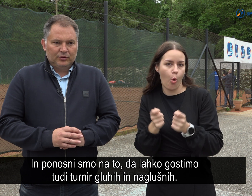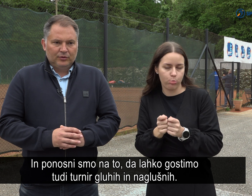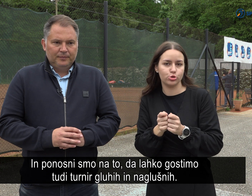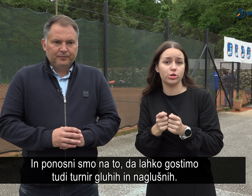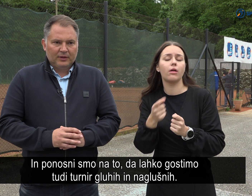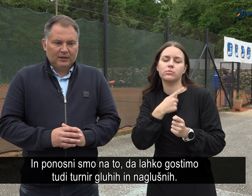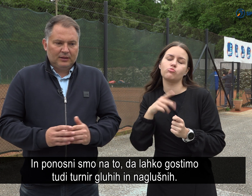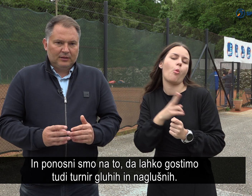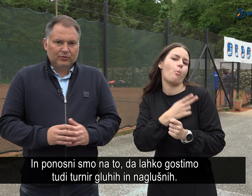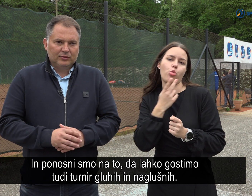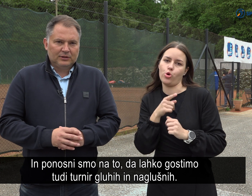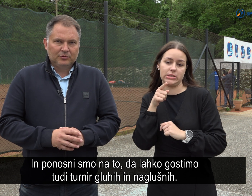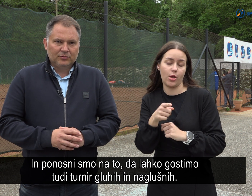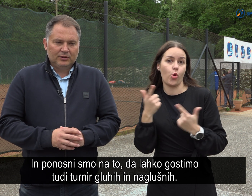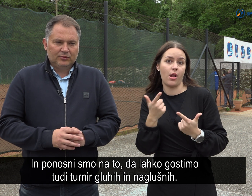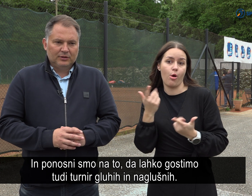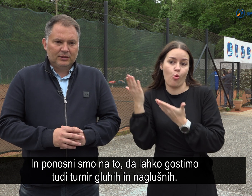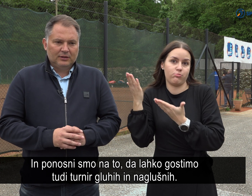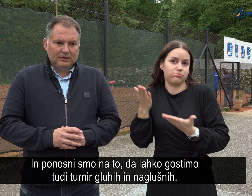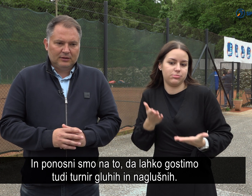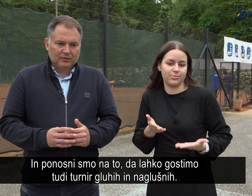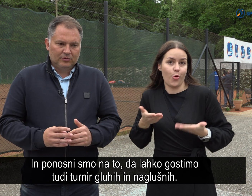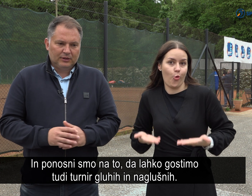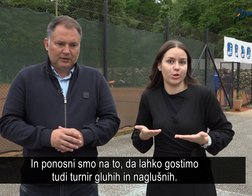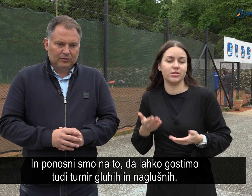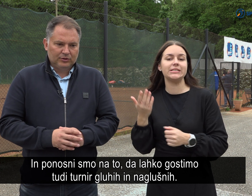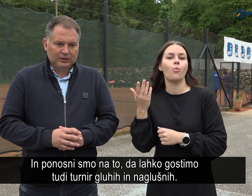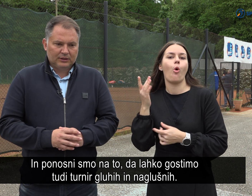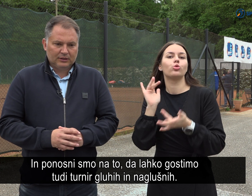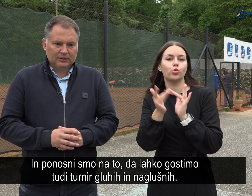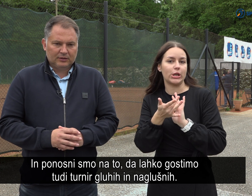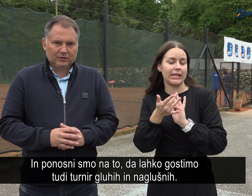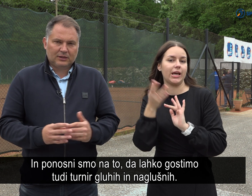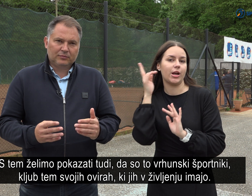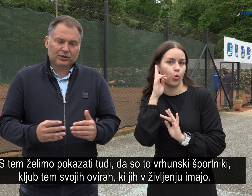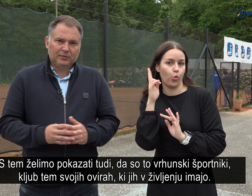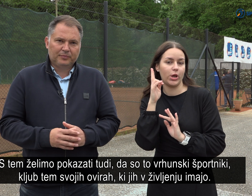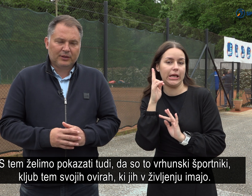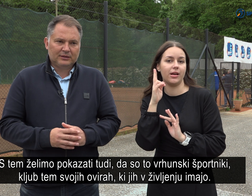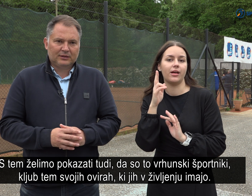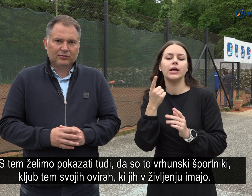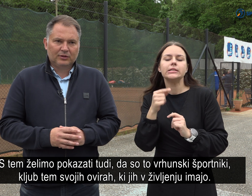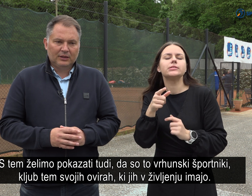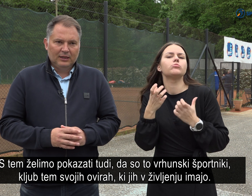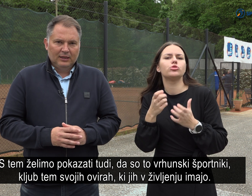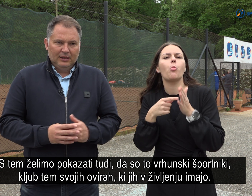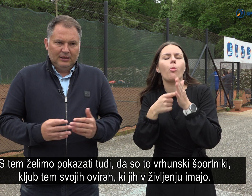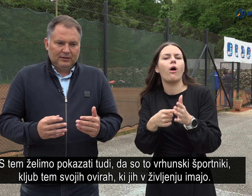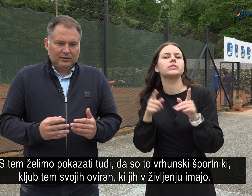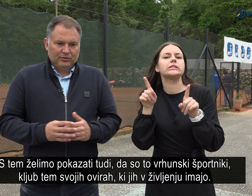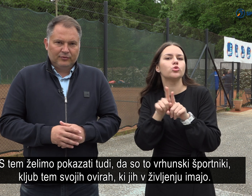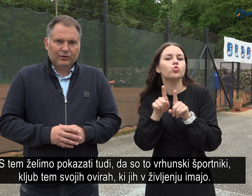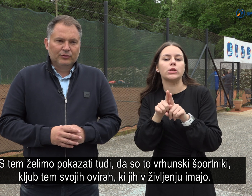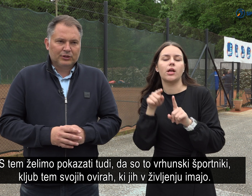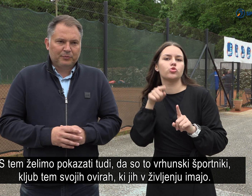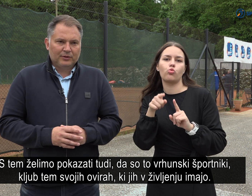smo na to, da lahko gostimo tudi turnir gluhih in naglušnih. S tem želimo pokazati tudi, da